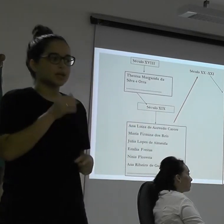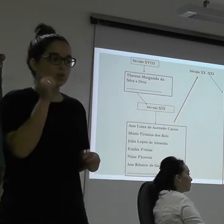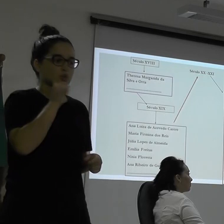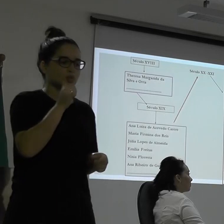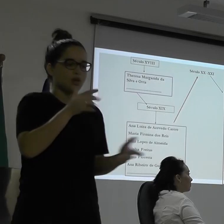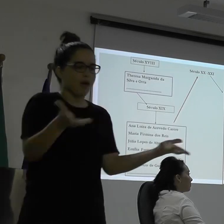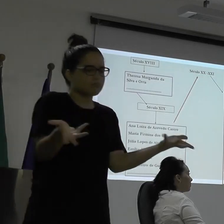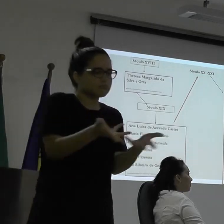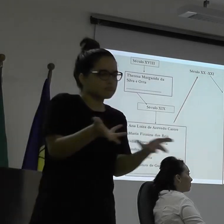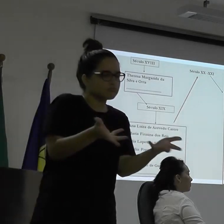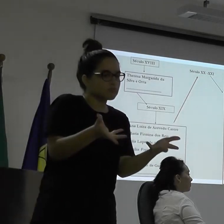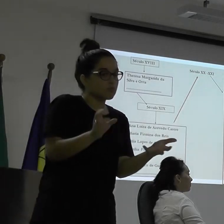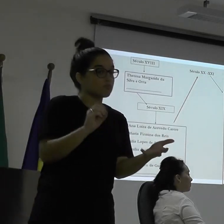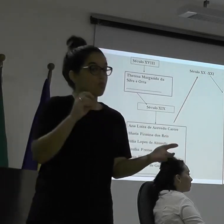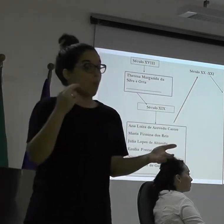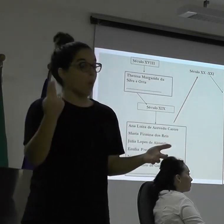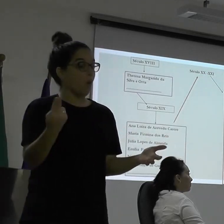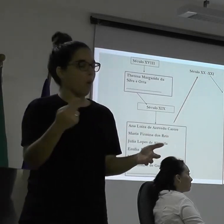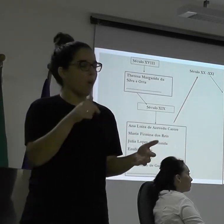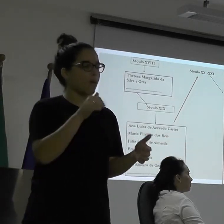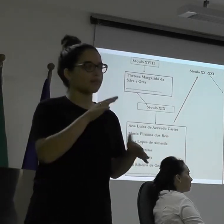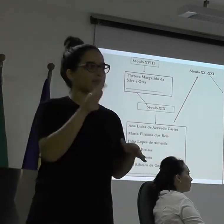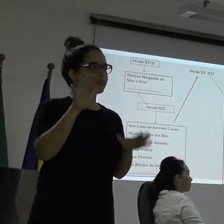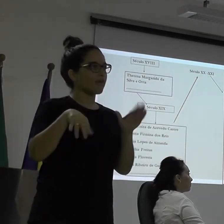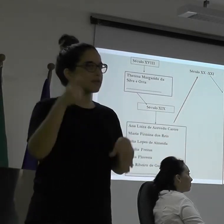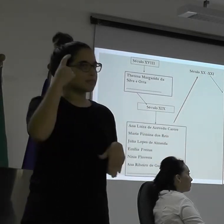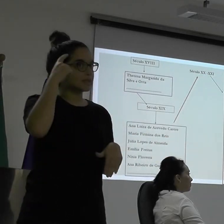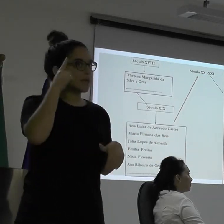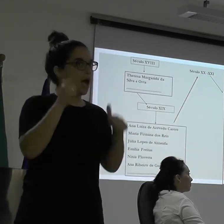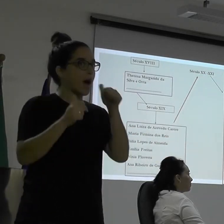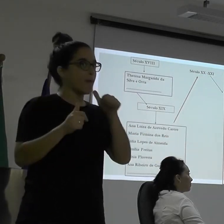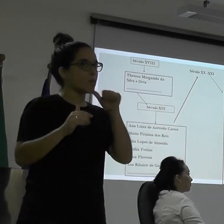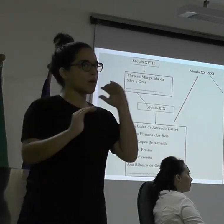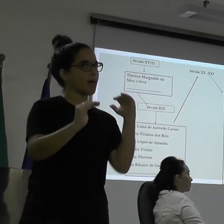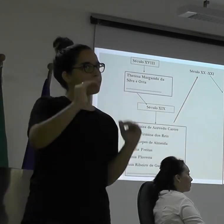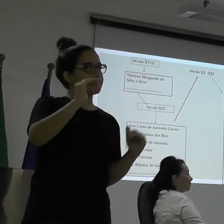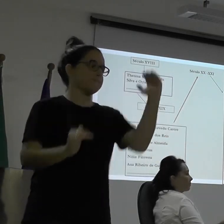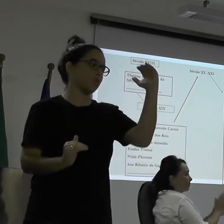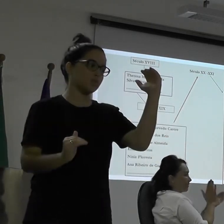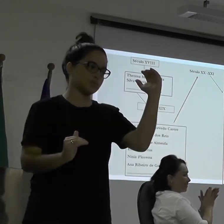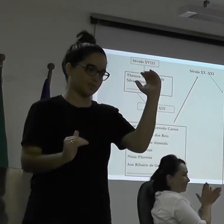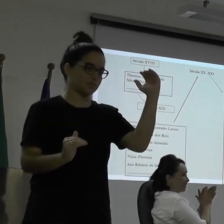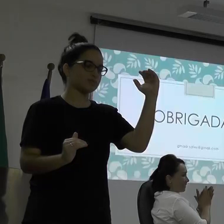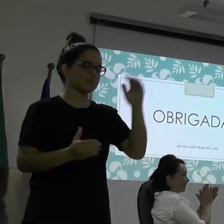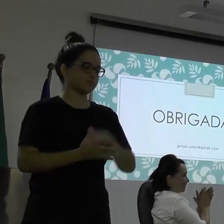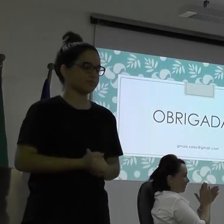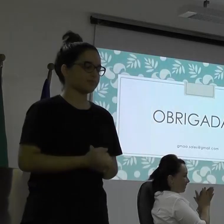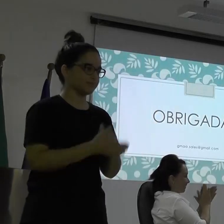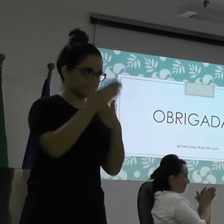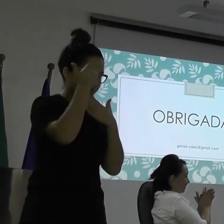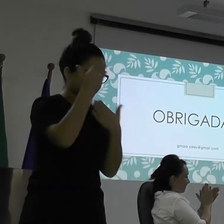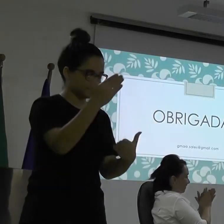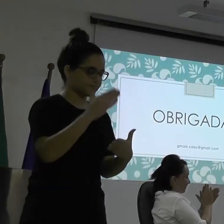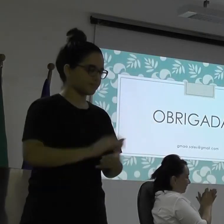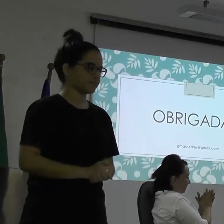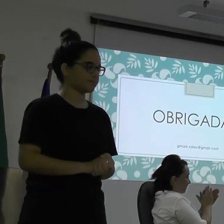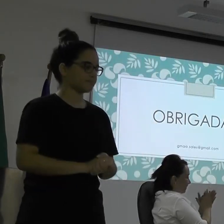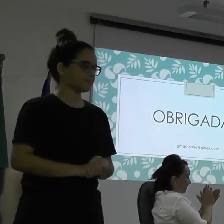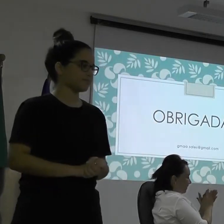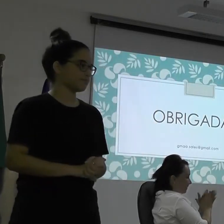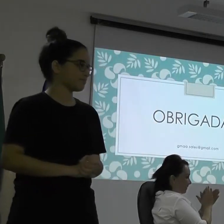com eles, ou mesmo que os excedessem na produção de textos? Muito obrigada.